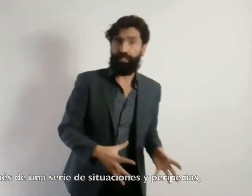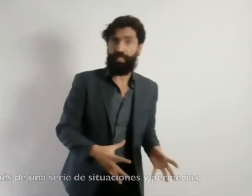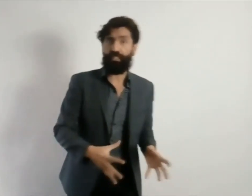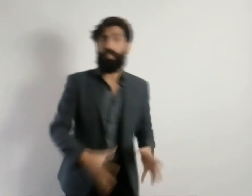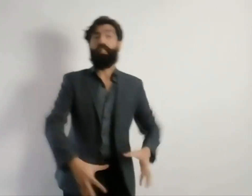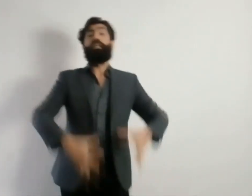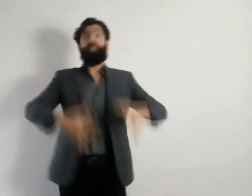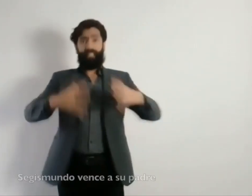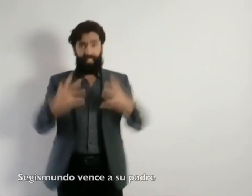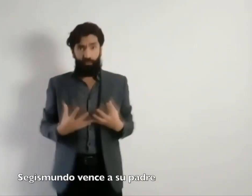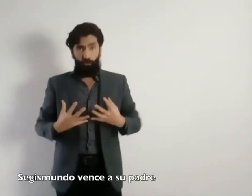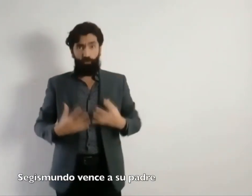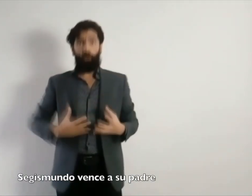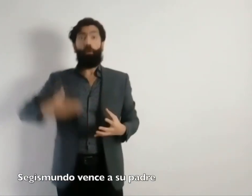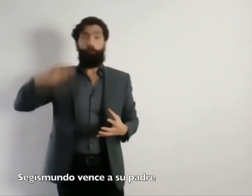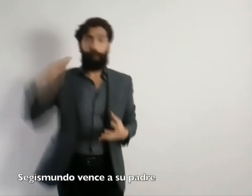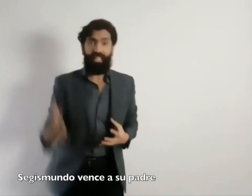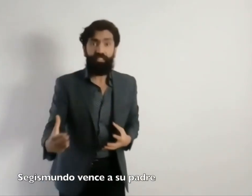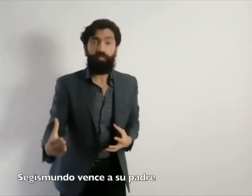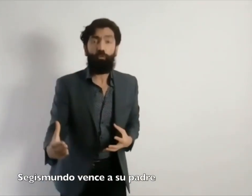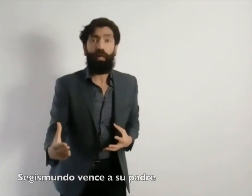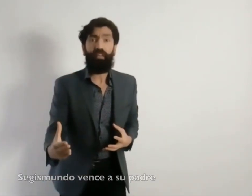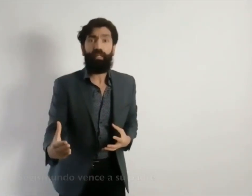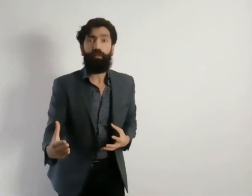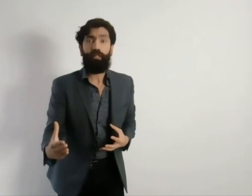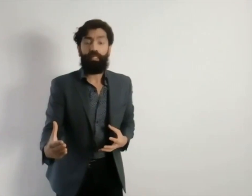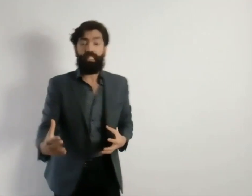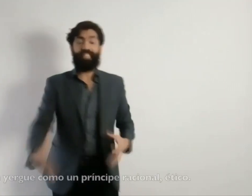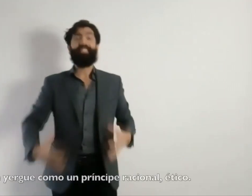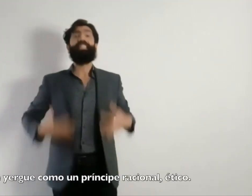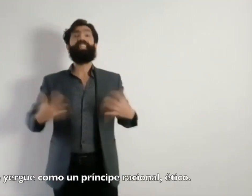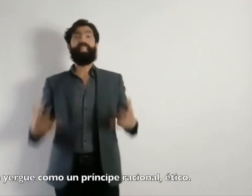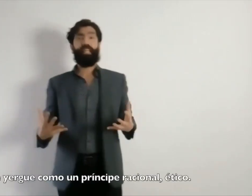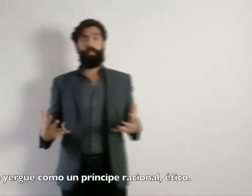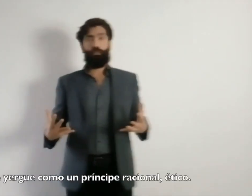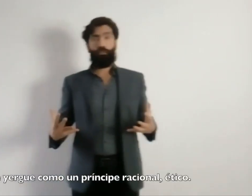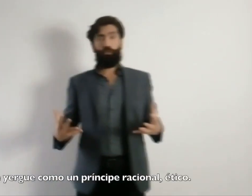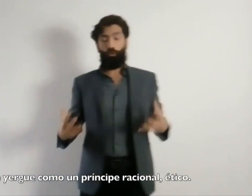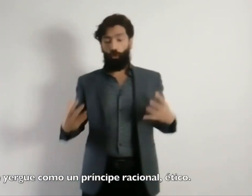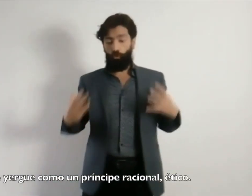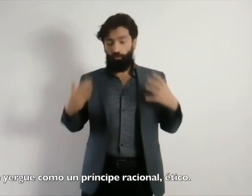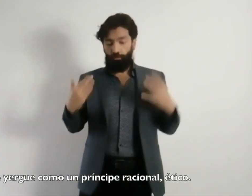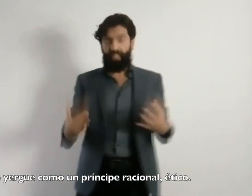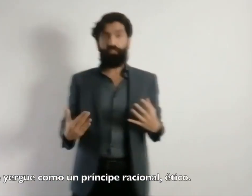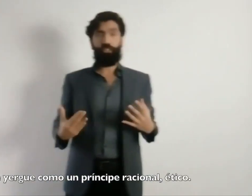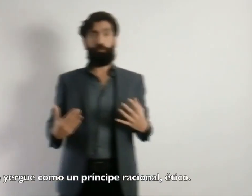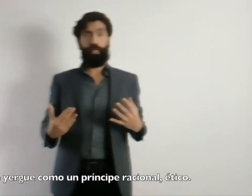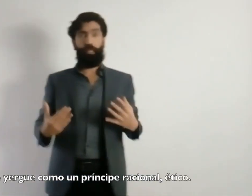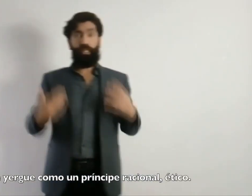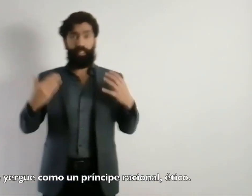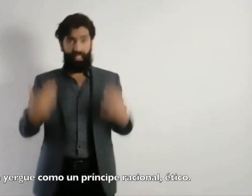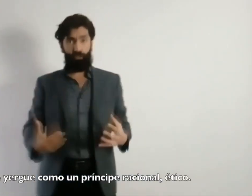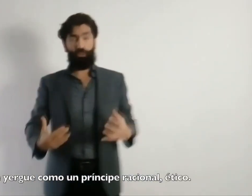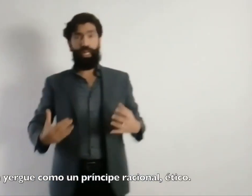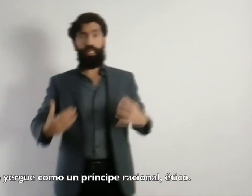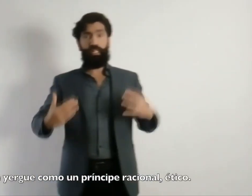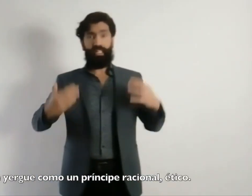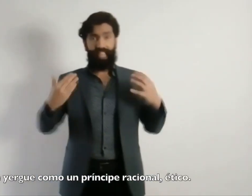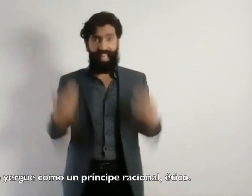peripecias, Segismundo vence a su padre y se yergue como un príncipe racional,